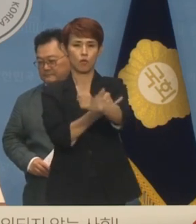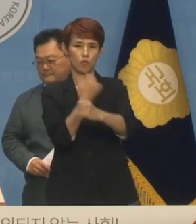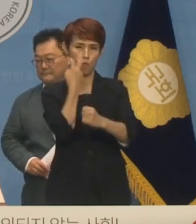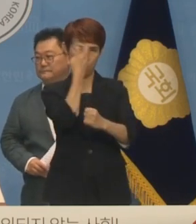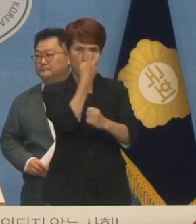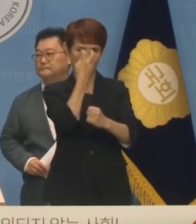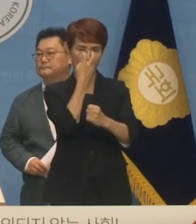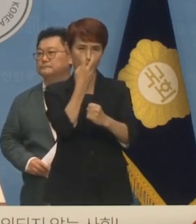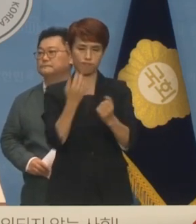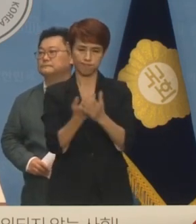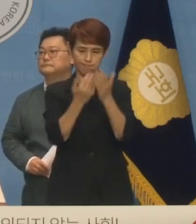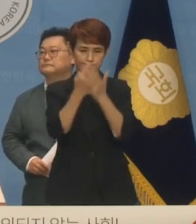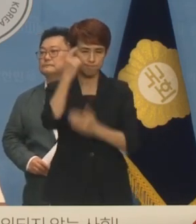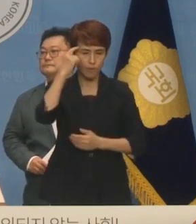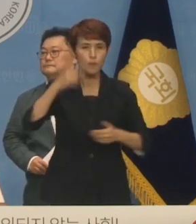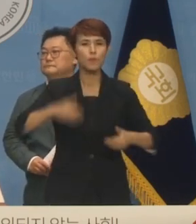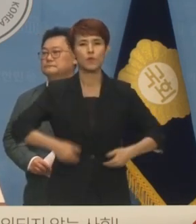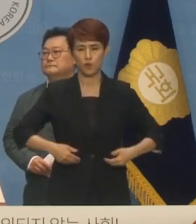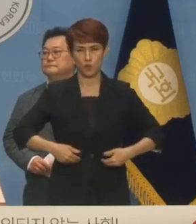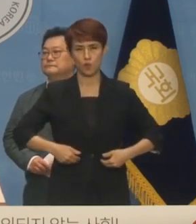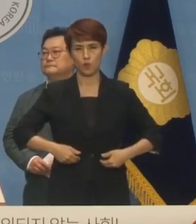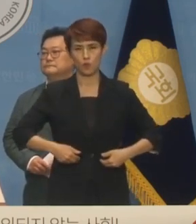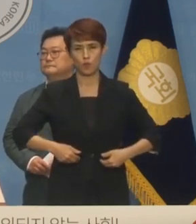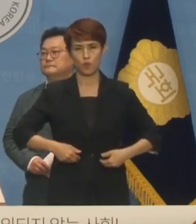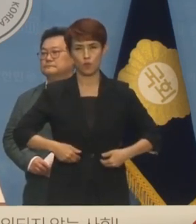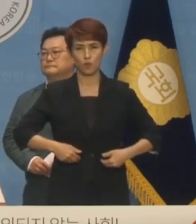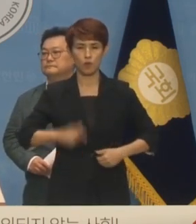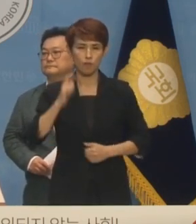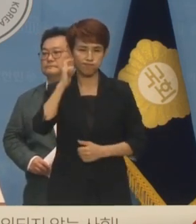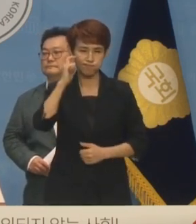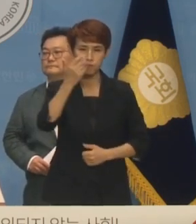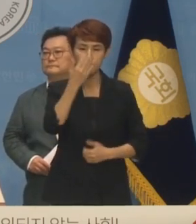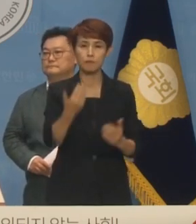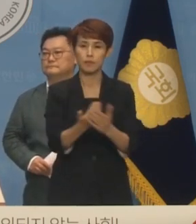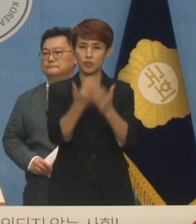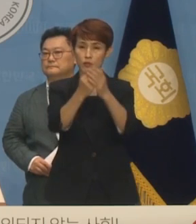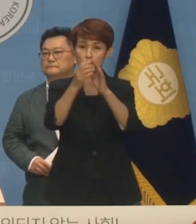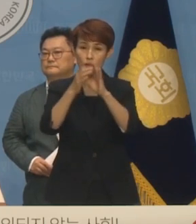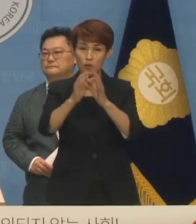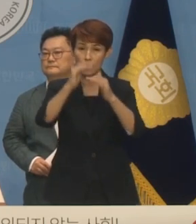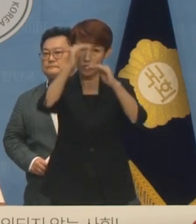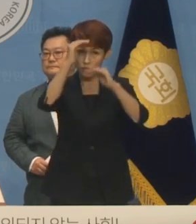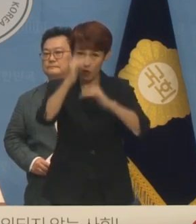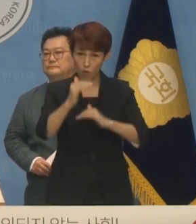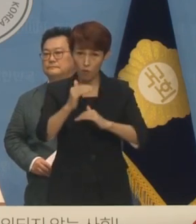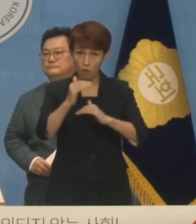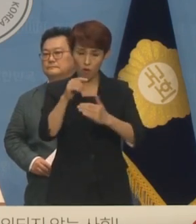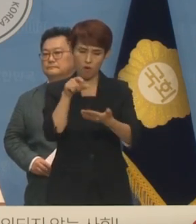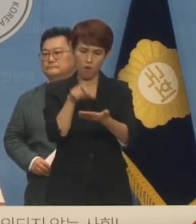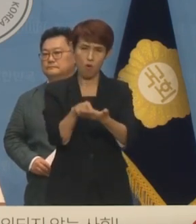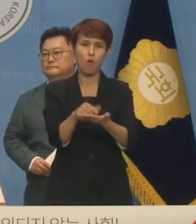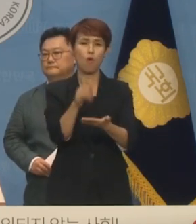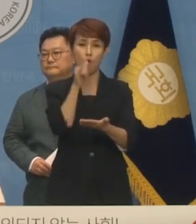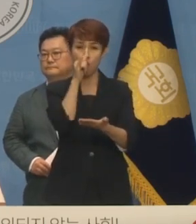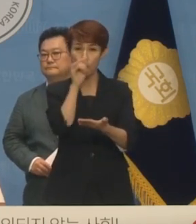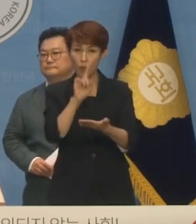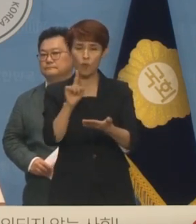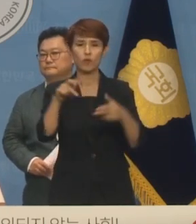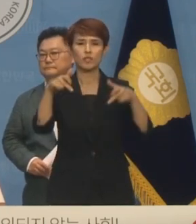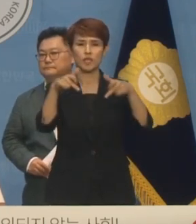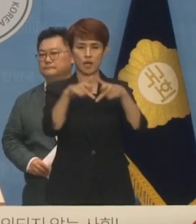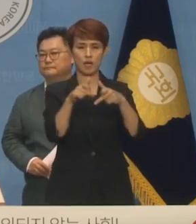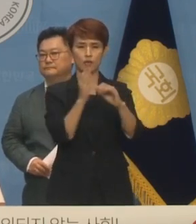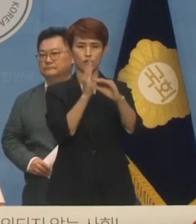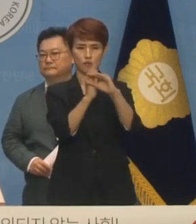증진을 고려할 것, 그리고 전문에도 지속 가능한 발전과 관련된 전략의 핵심적인 부분으로서 장애